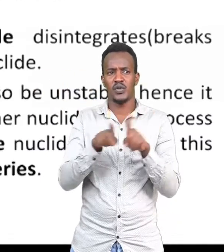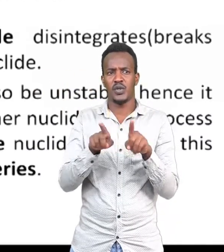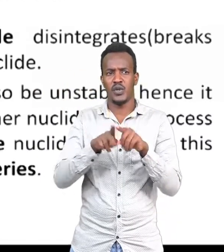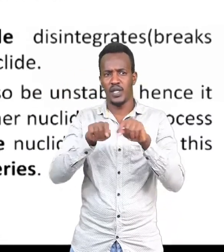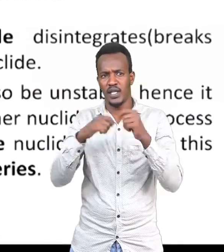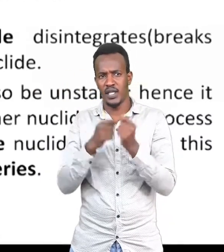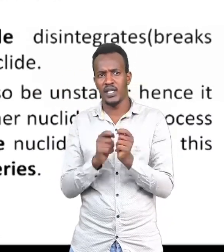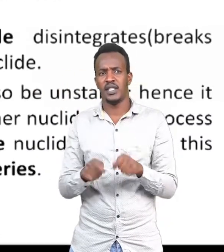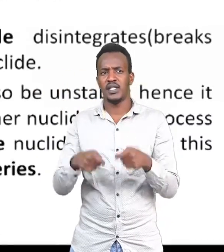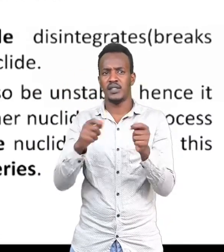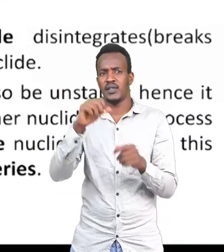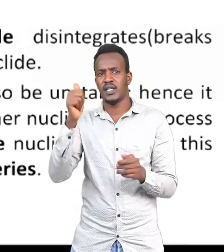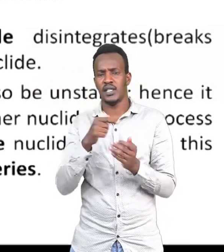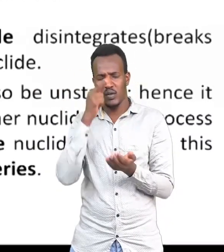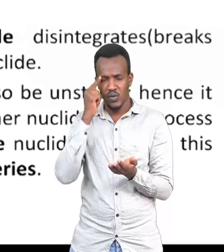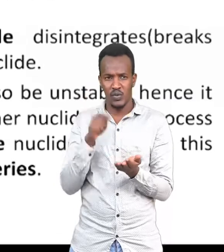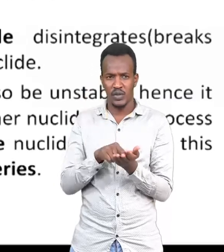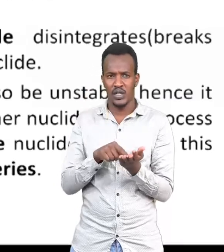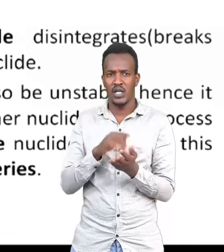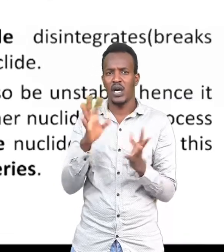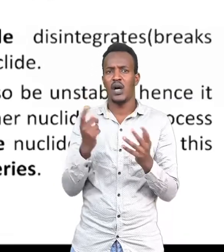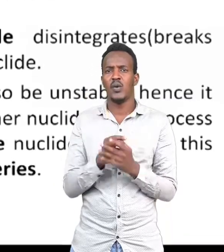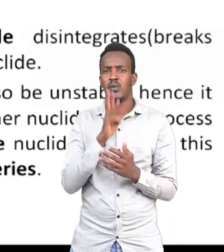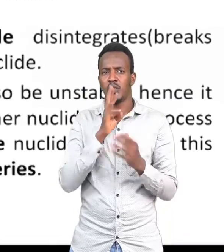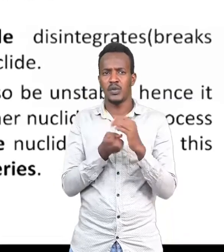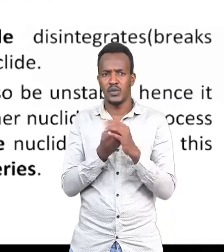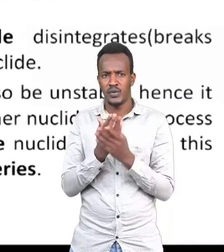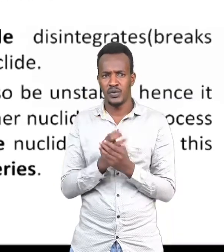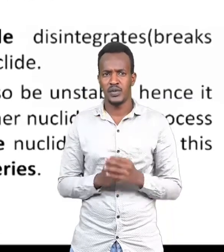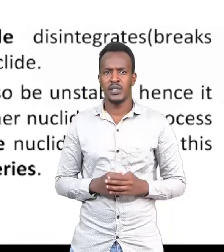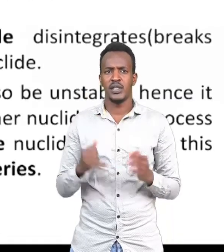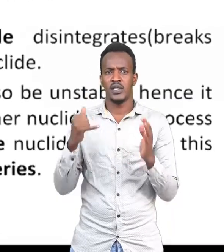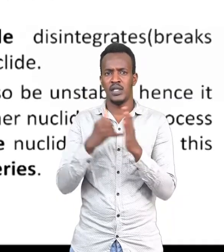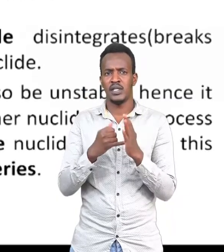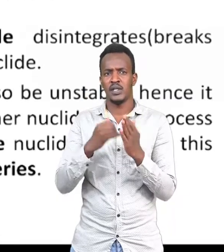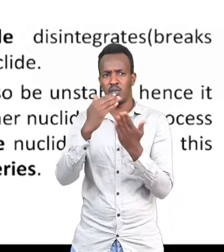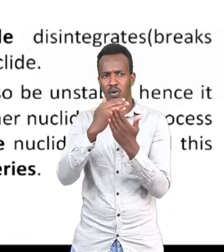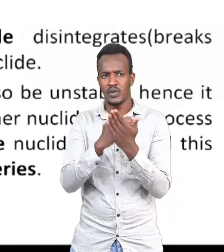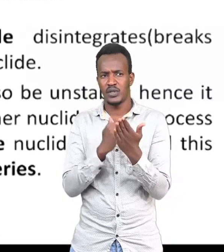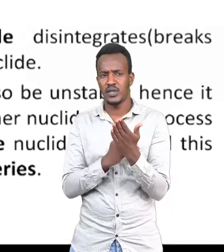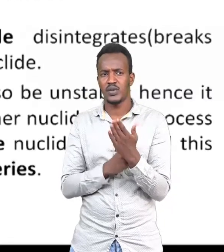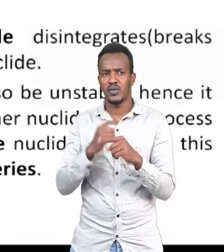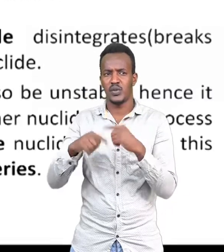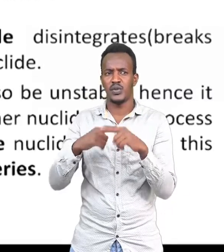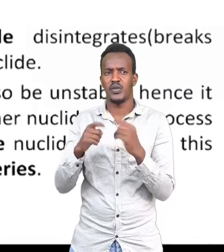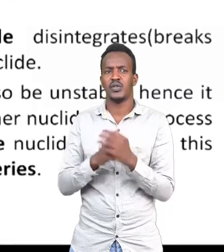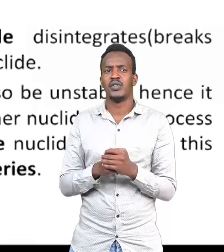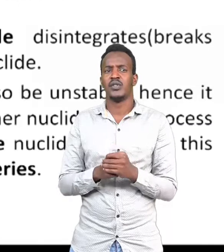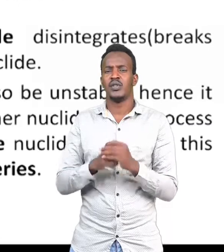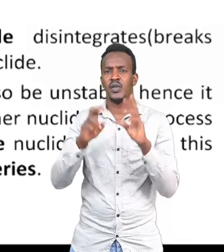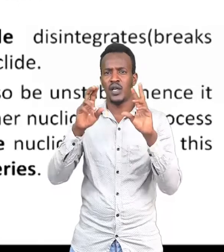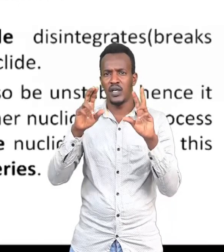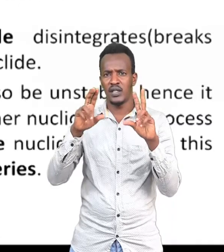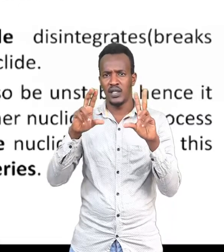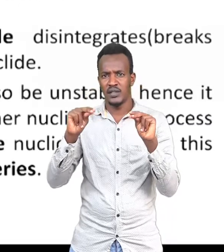kale ay haddana qaybsamasaasi ay usoo baxdo waxa weyn markaasi nucleus kale. Nucleusiskaasi qaybsamaya markasta waxa weeye markaasi unstable